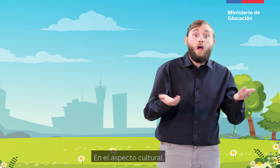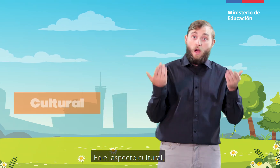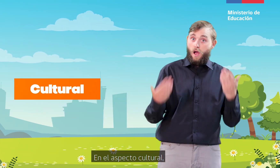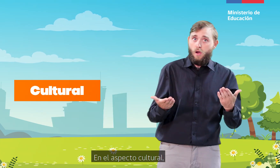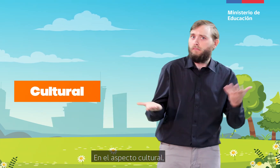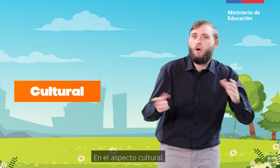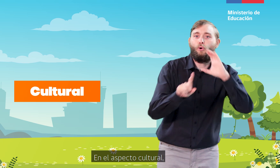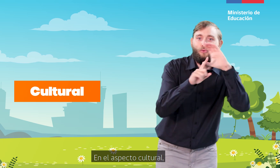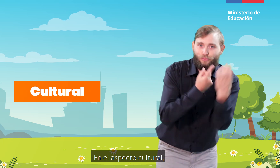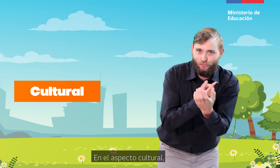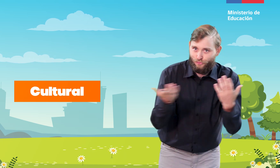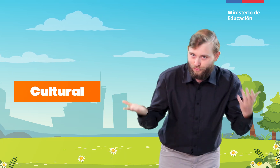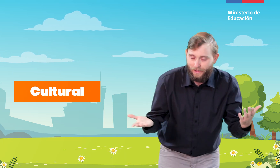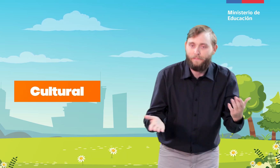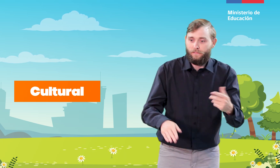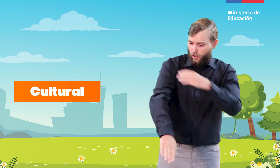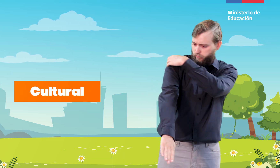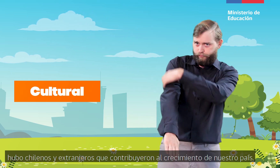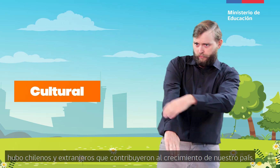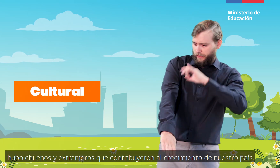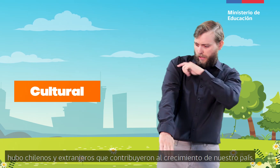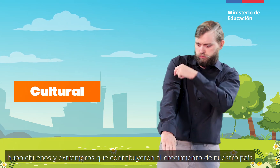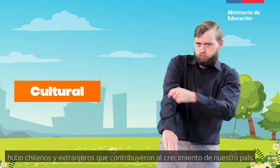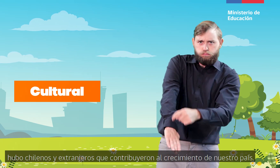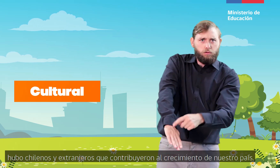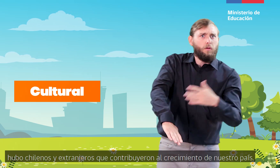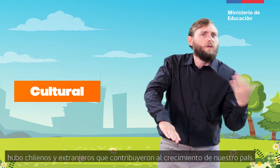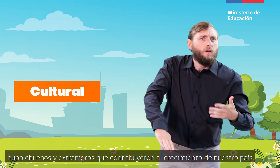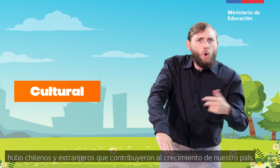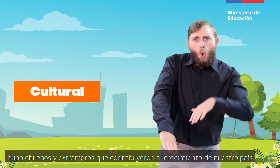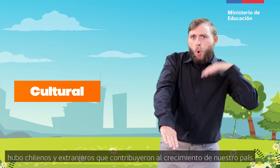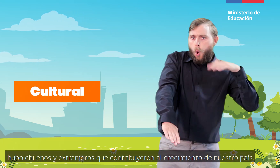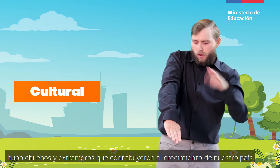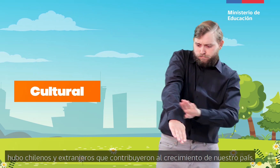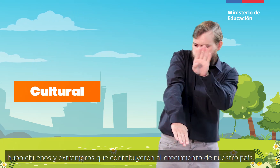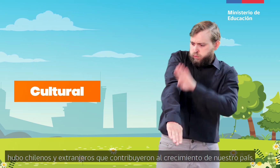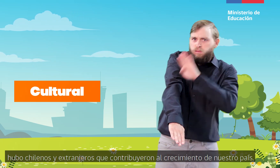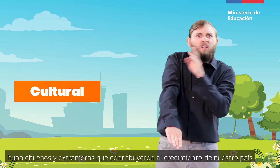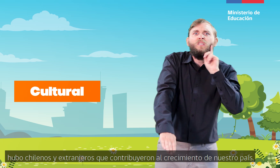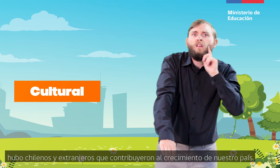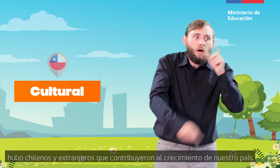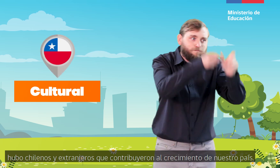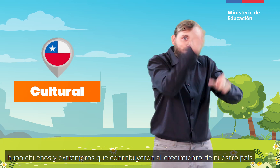En el aspecto cultural, hubo chilenos y extranjeros que contribuyeron al crecimiento de nuestro país.